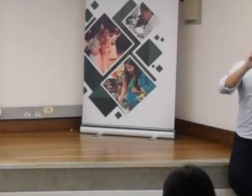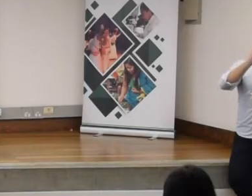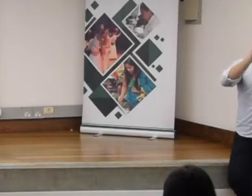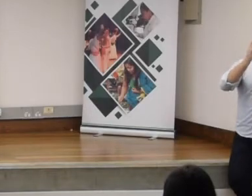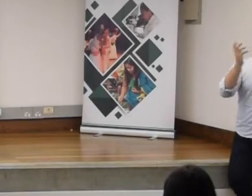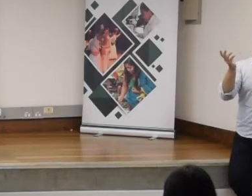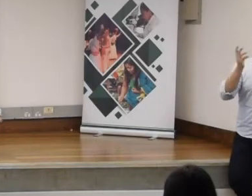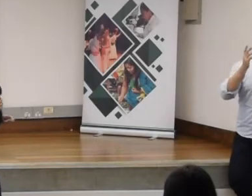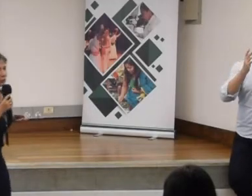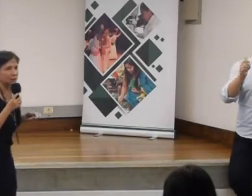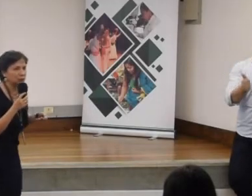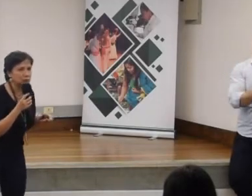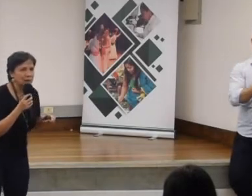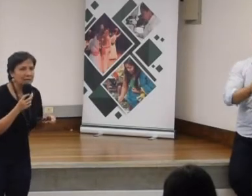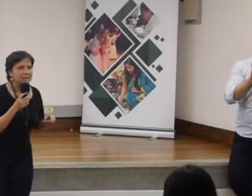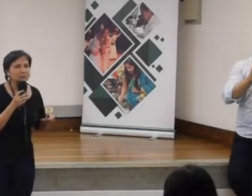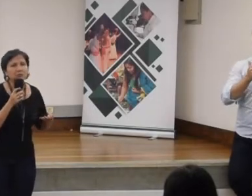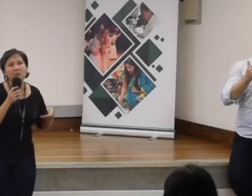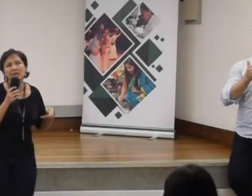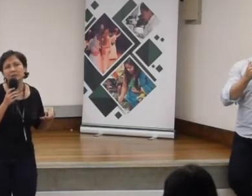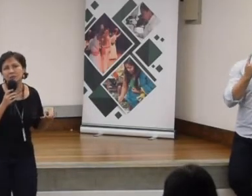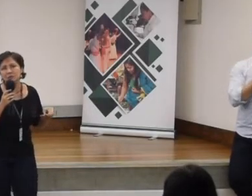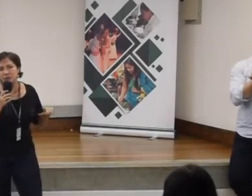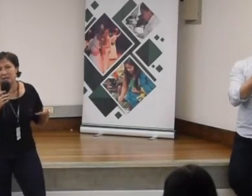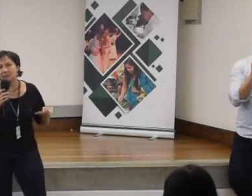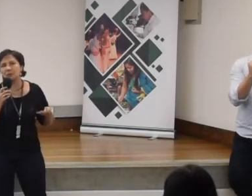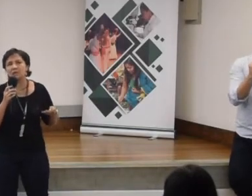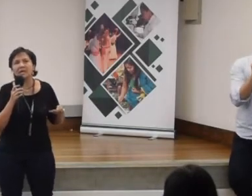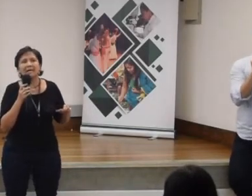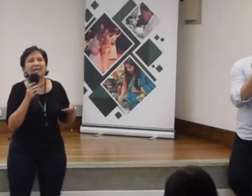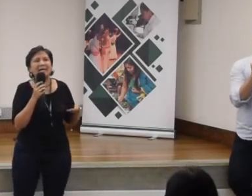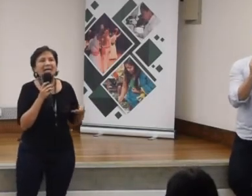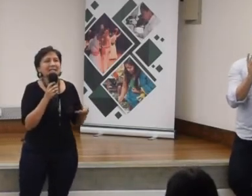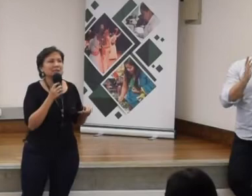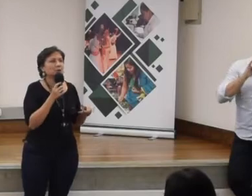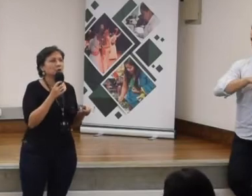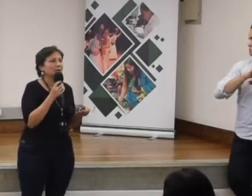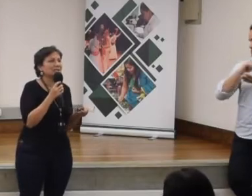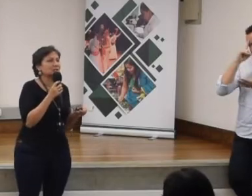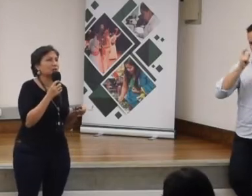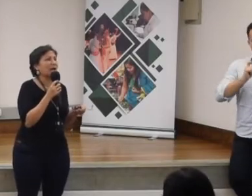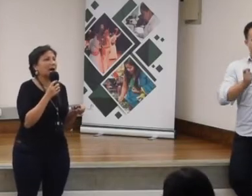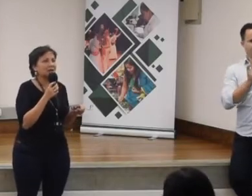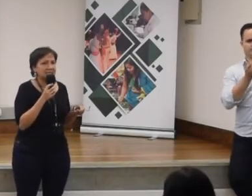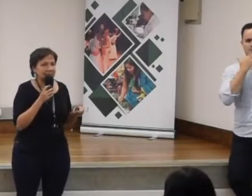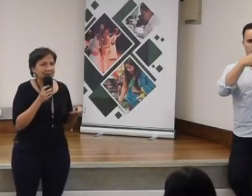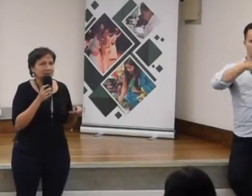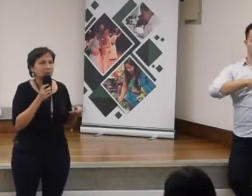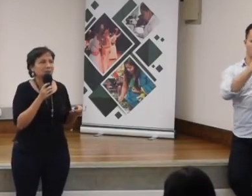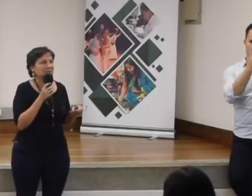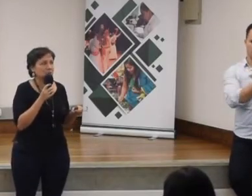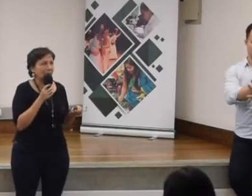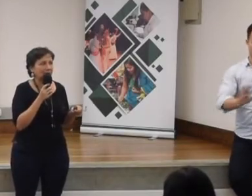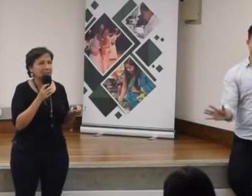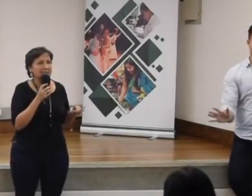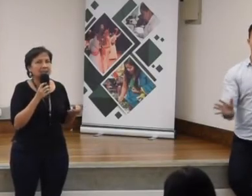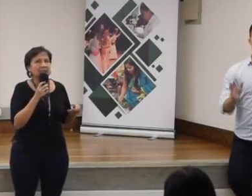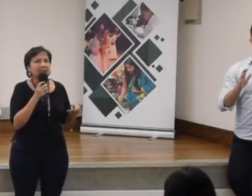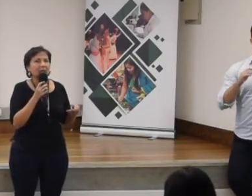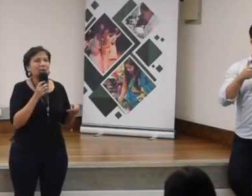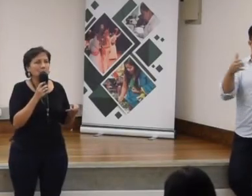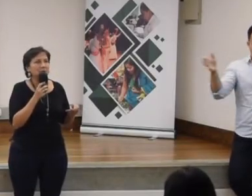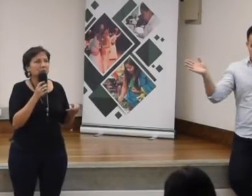más de 35 o 45 minutos. Estamos trabajando esos tiempos, las reuniones son abiertas, son